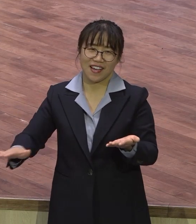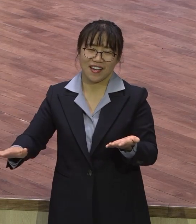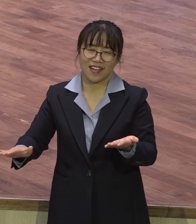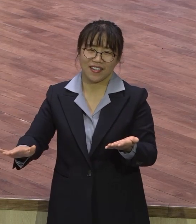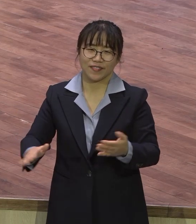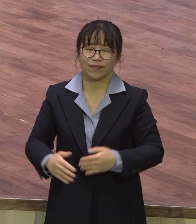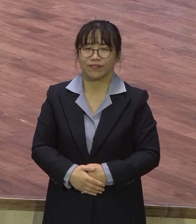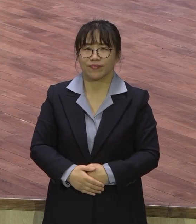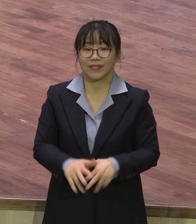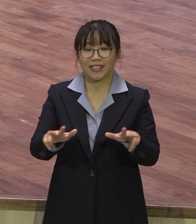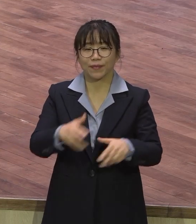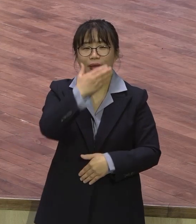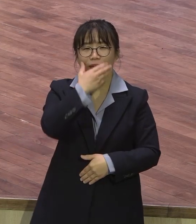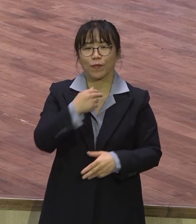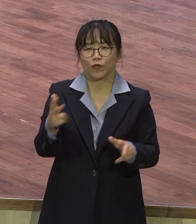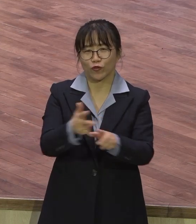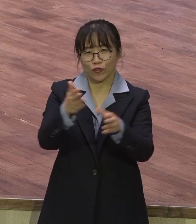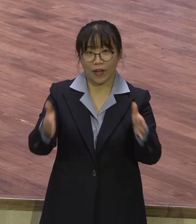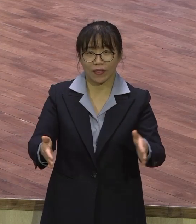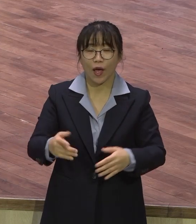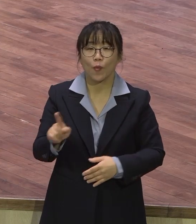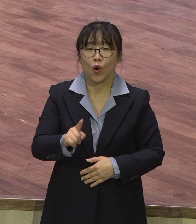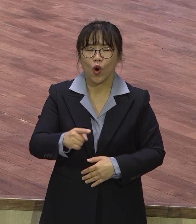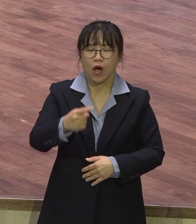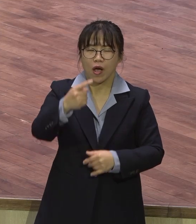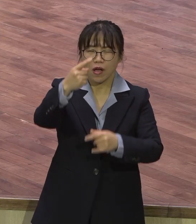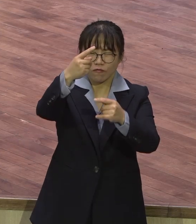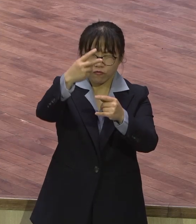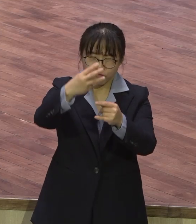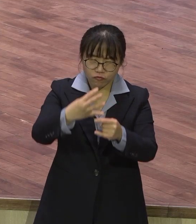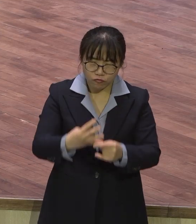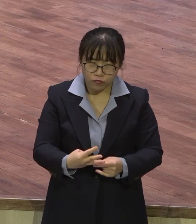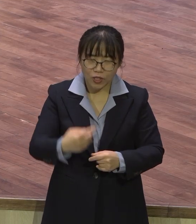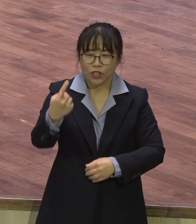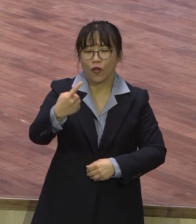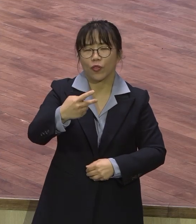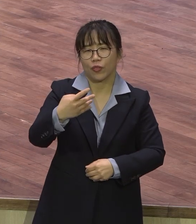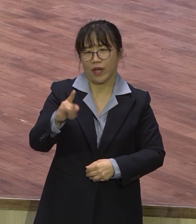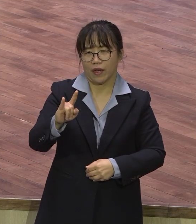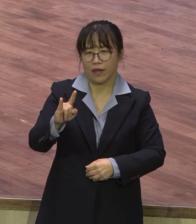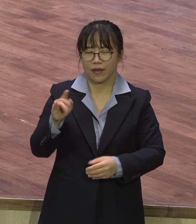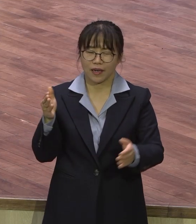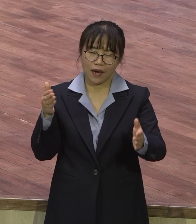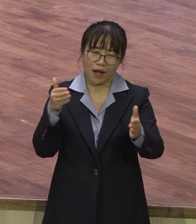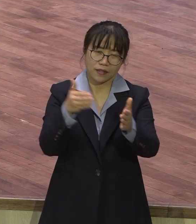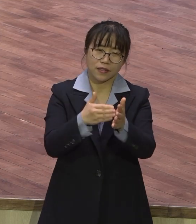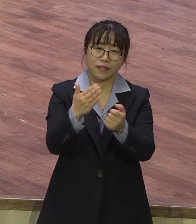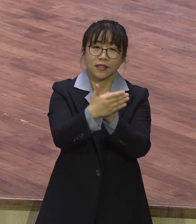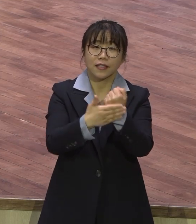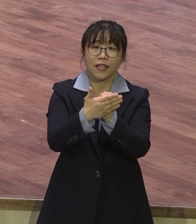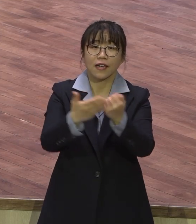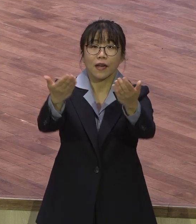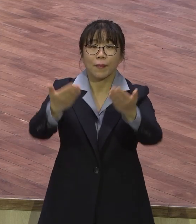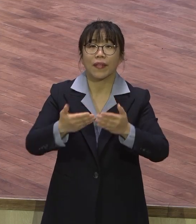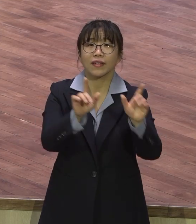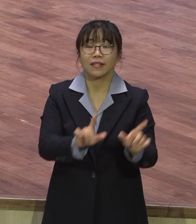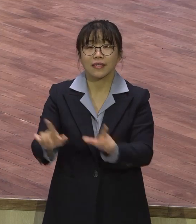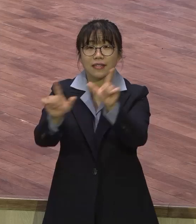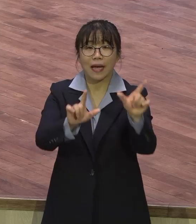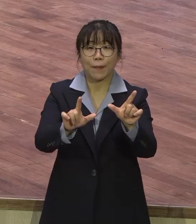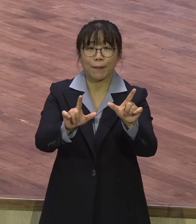행복주간, 천대까지 은혜를 받는 삶이라는 제목으로 말씀을